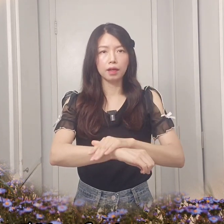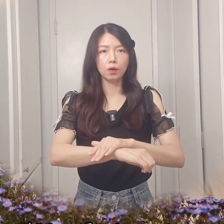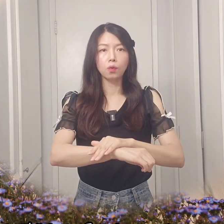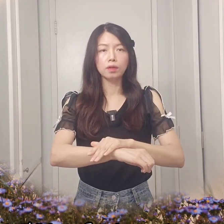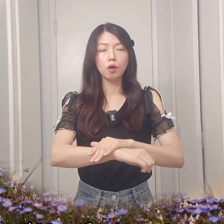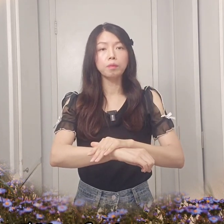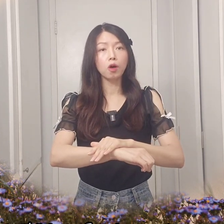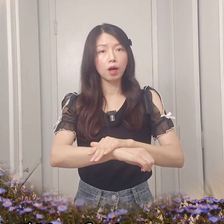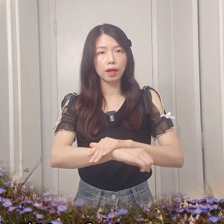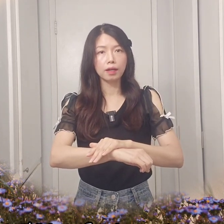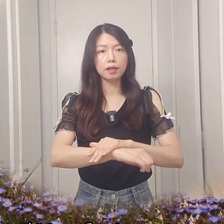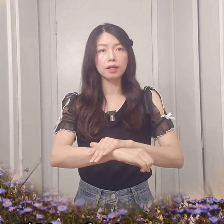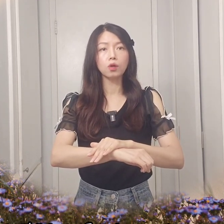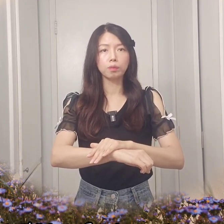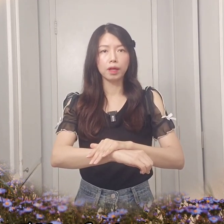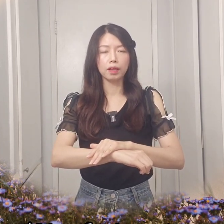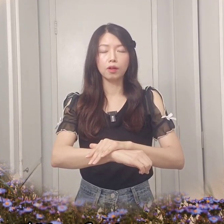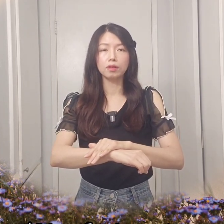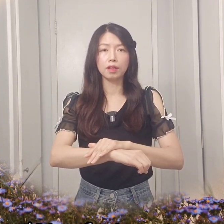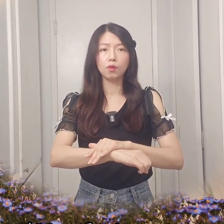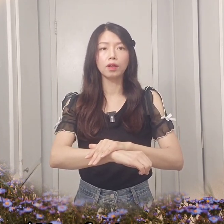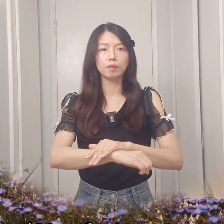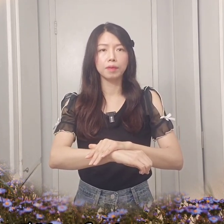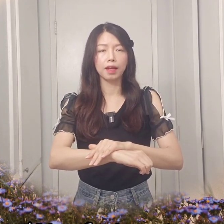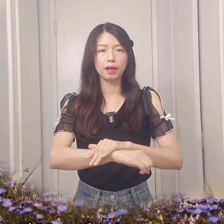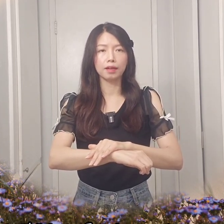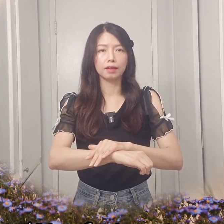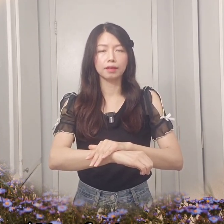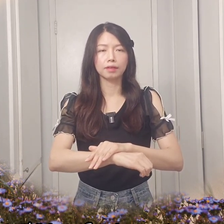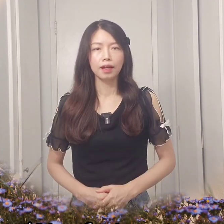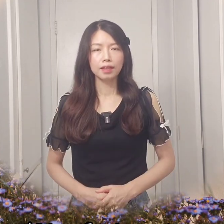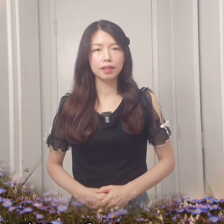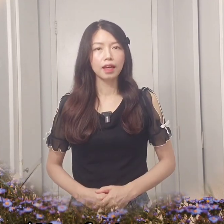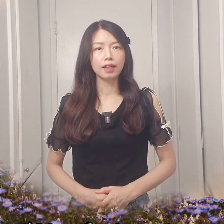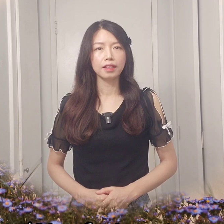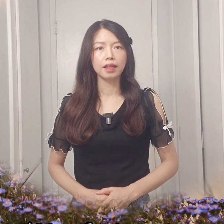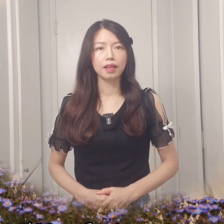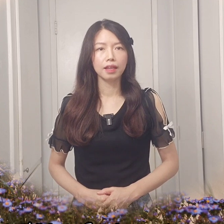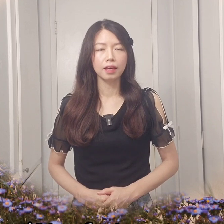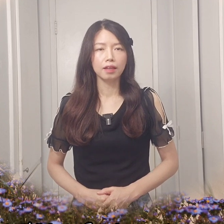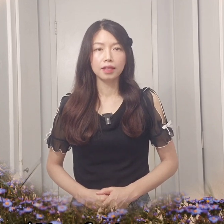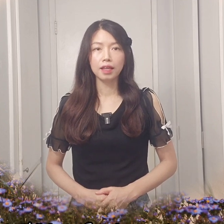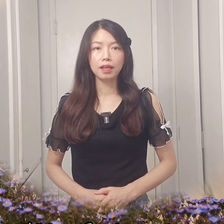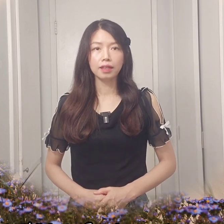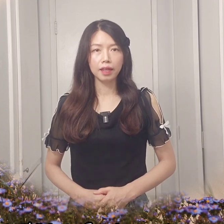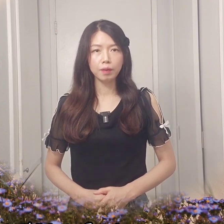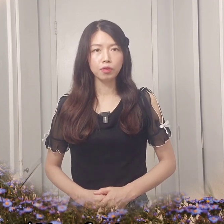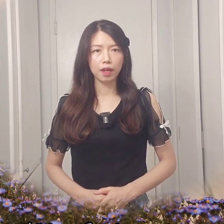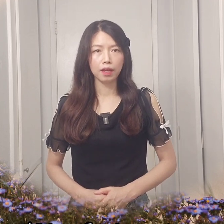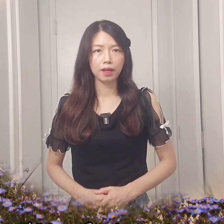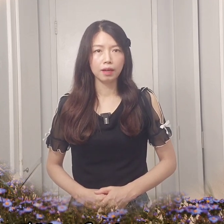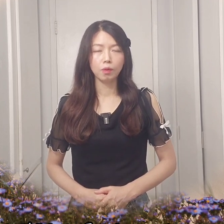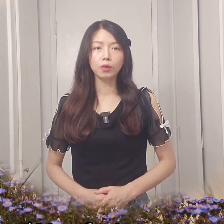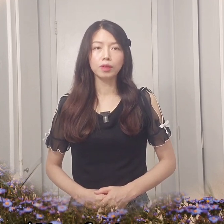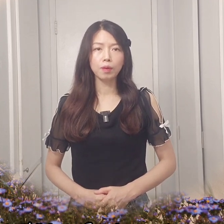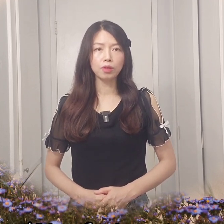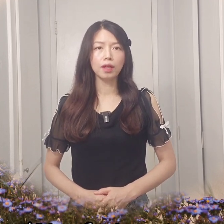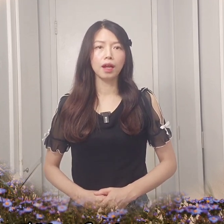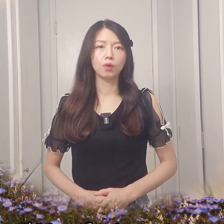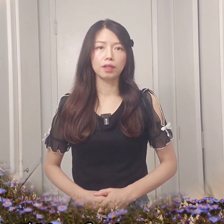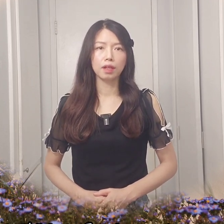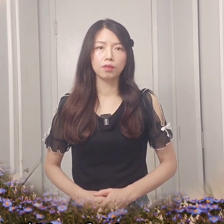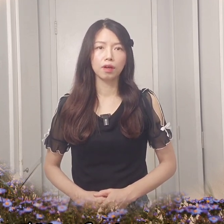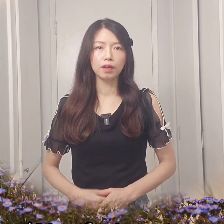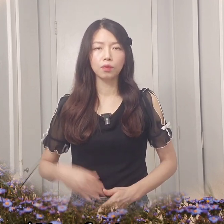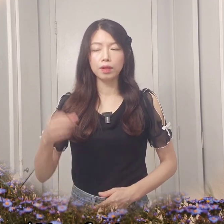지혜 혹은 현명하다, 슬기롭다 이런 뜻의 수어가 됩니다. 지혜이니, 지혜이기 때문에, 뭐뭐 때문에